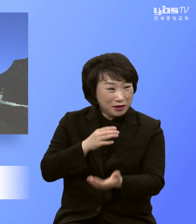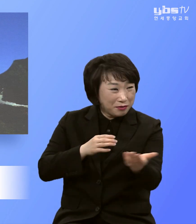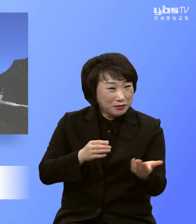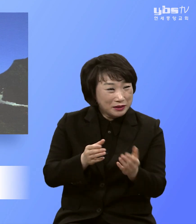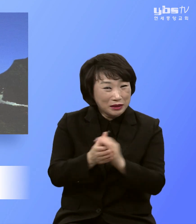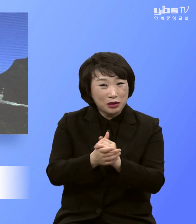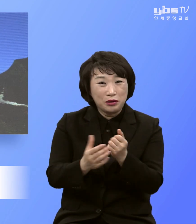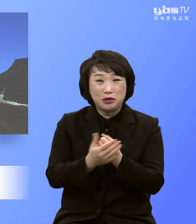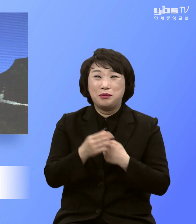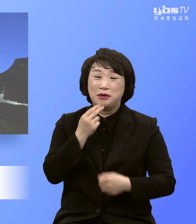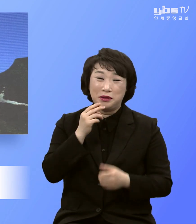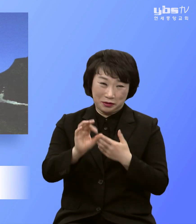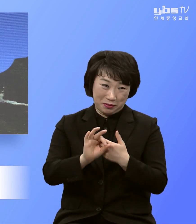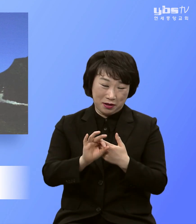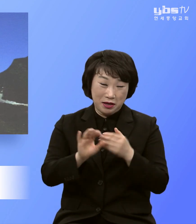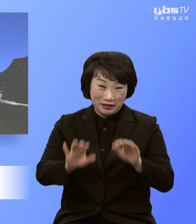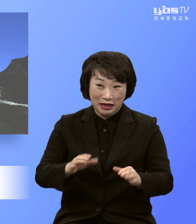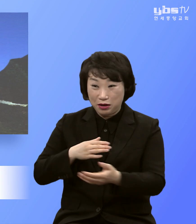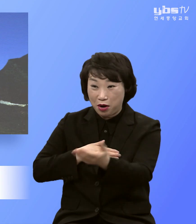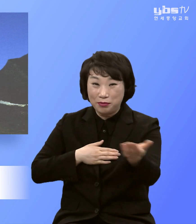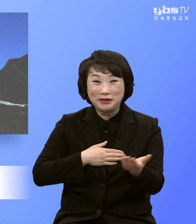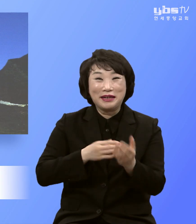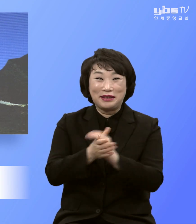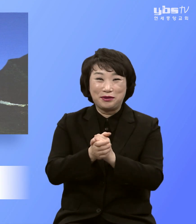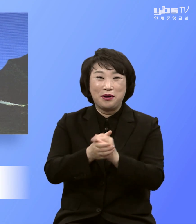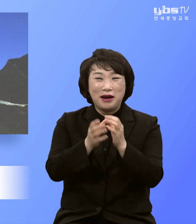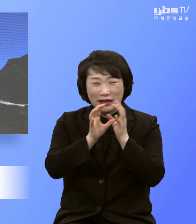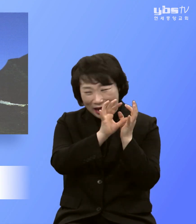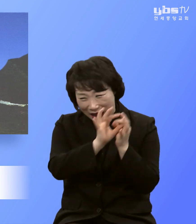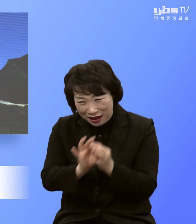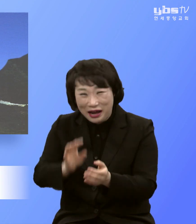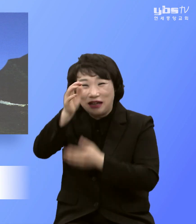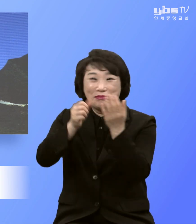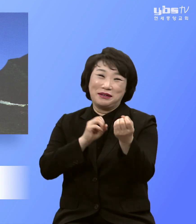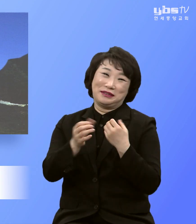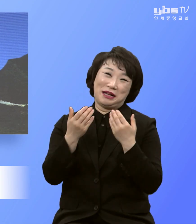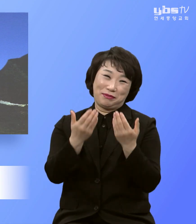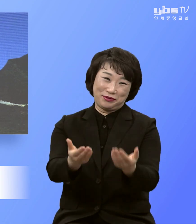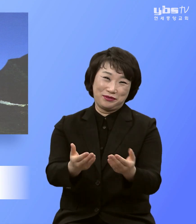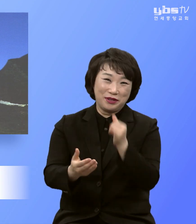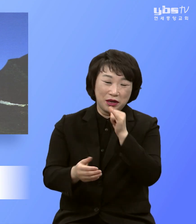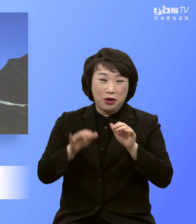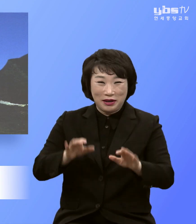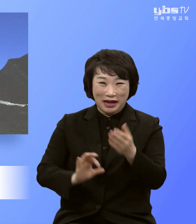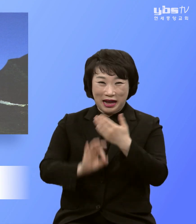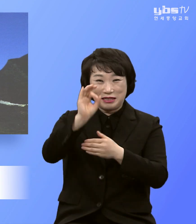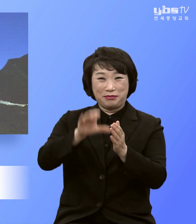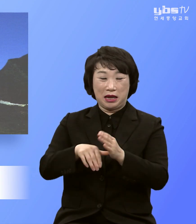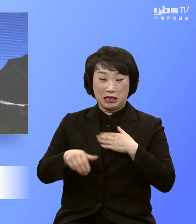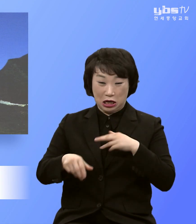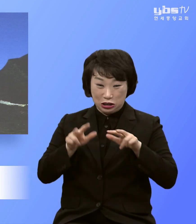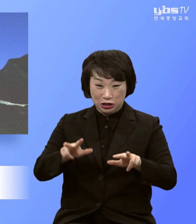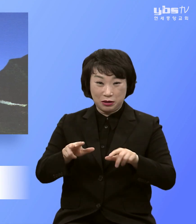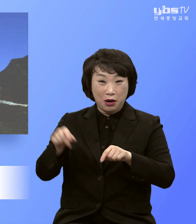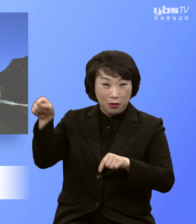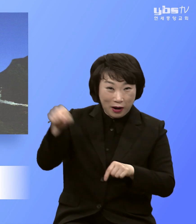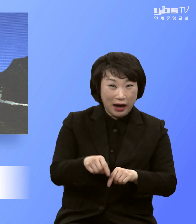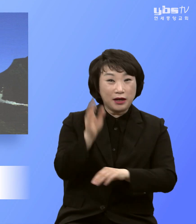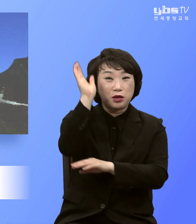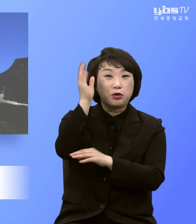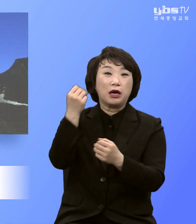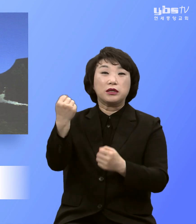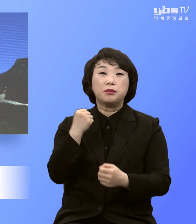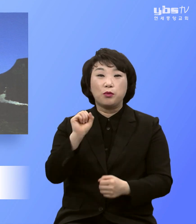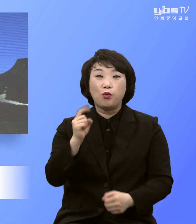했던. 근데 여러분들의 기도를 응답하고 있기 때문에 오늘 아침이다 나와 설교하는 이 능력이